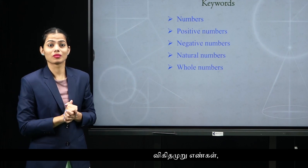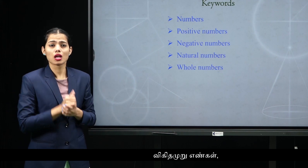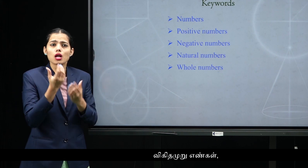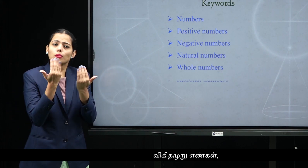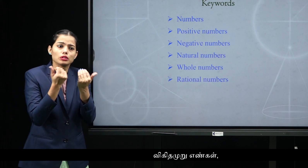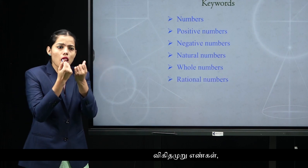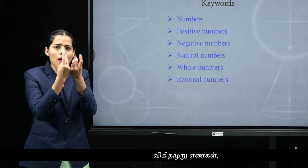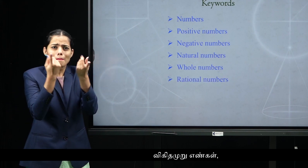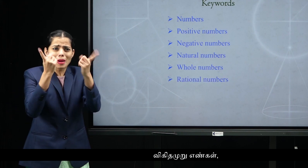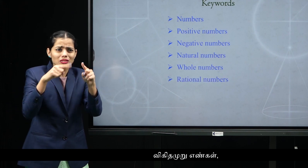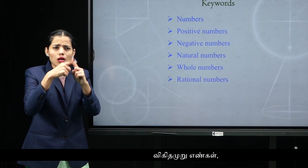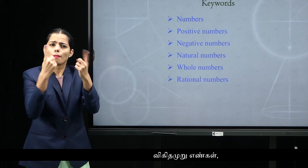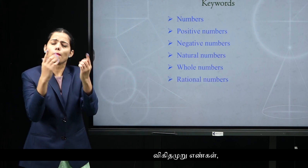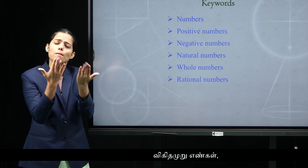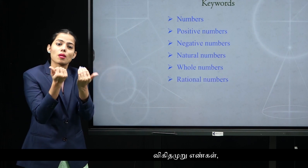விகிதமுறு எண்கள்,